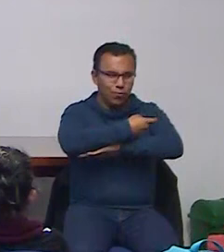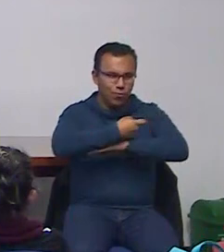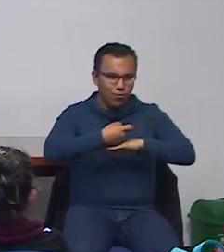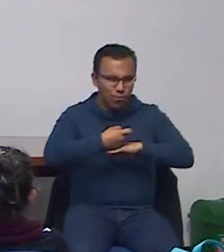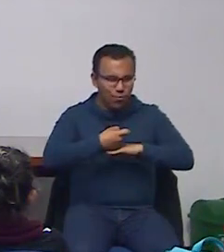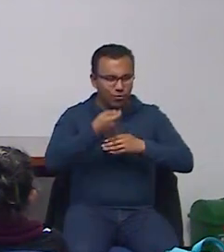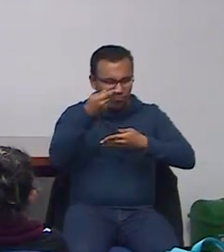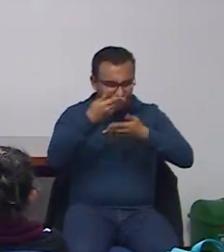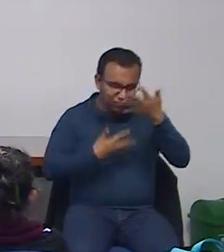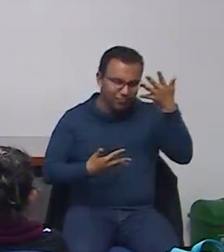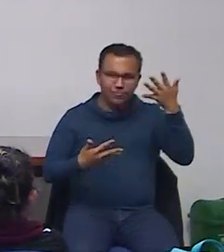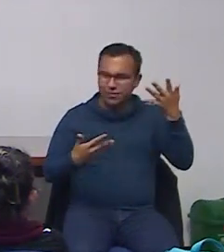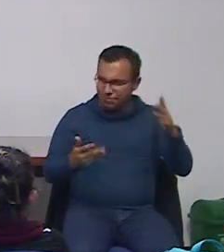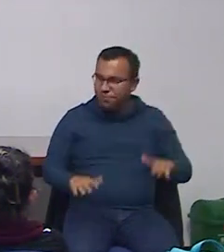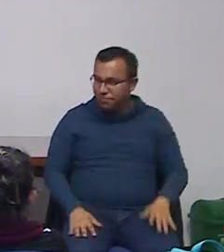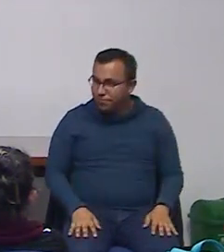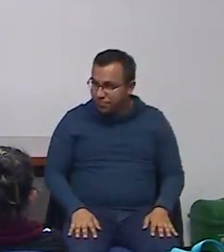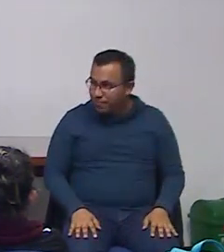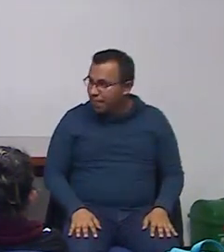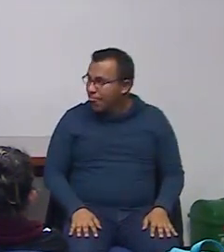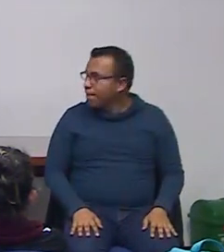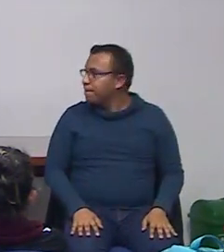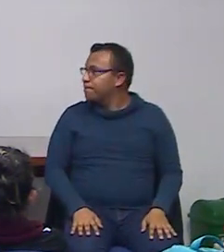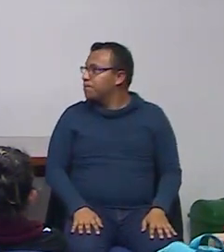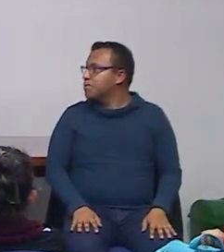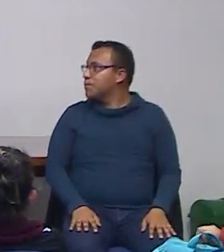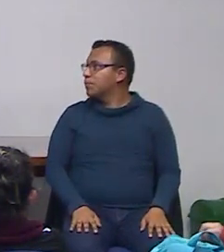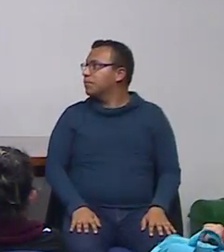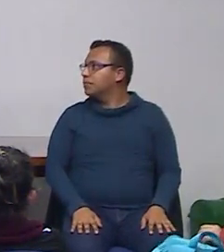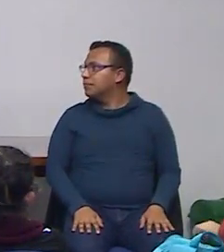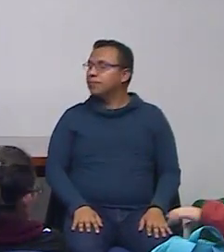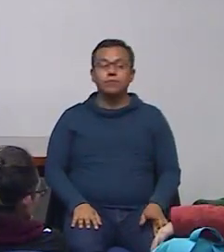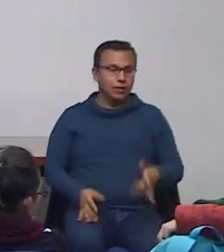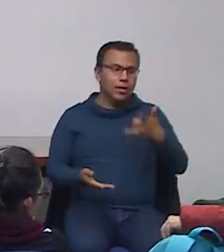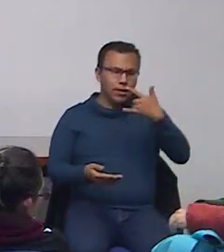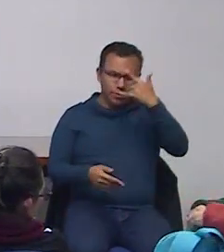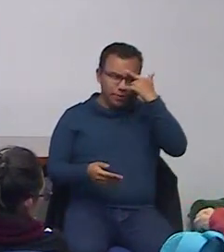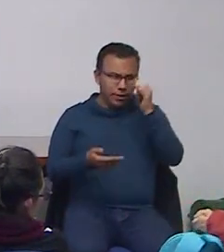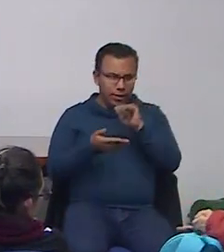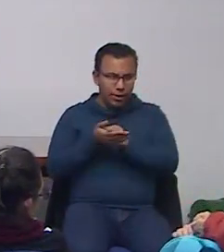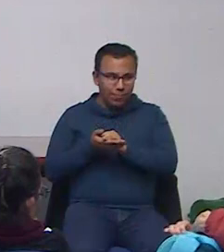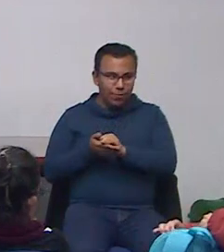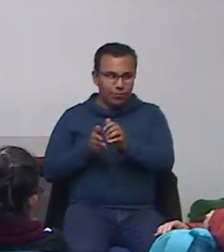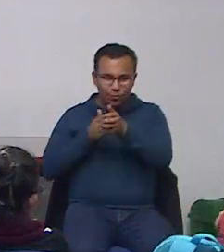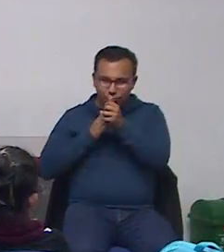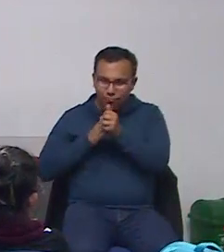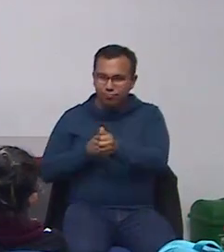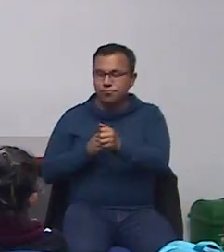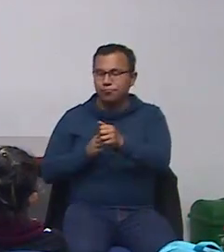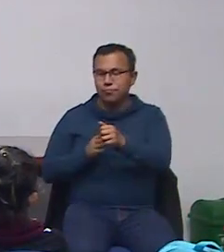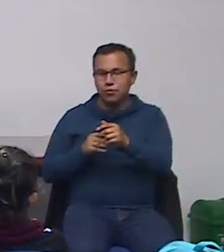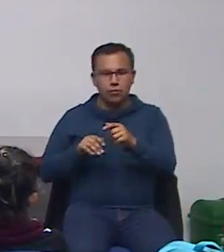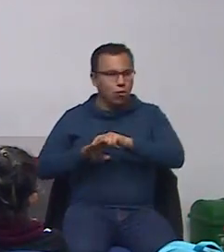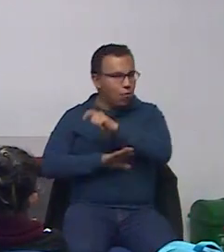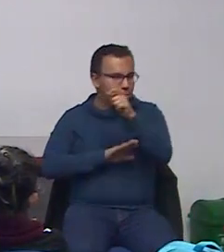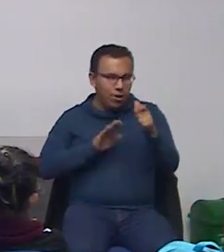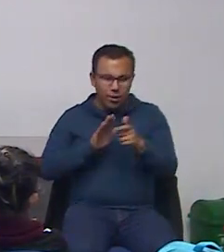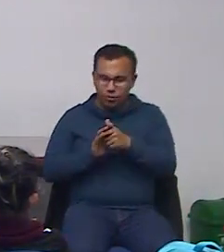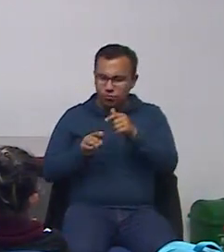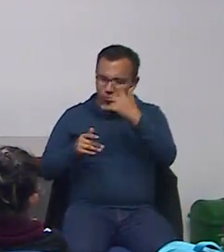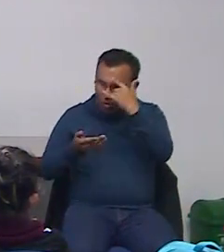permite hacer todas esas cosas respetamos las creencias filosofía identidades del ser humano para mí es